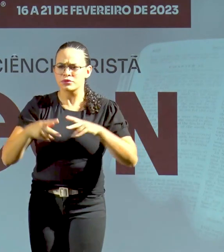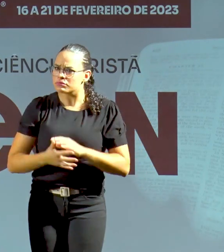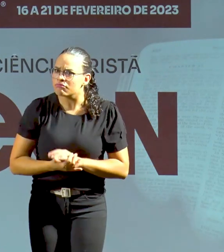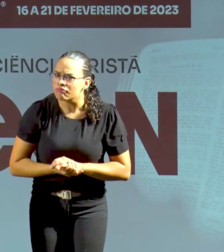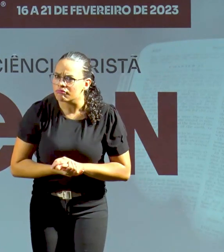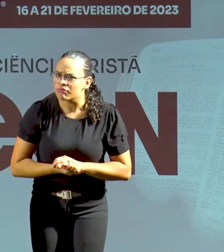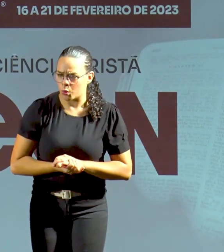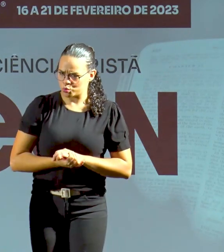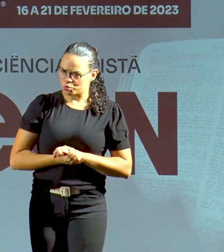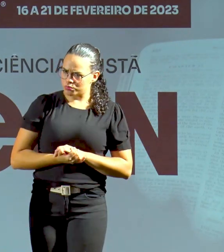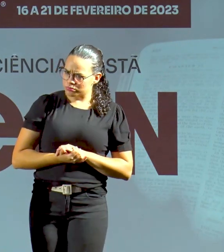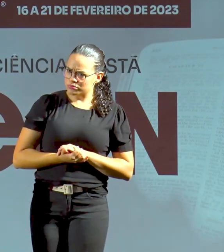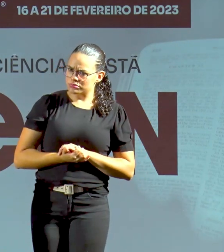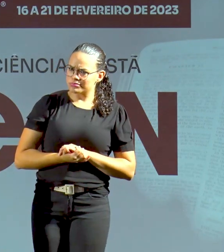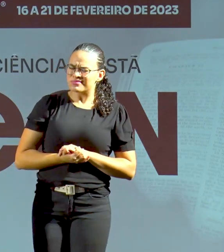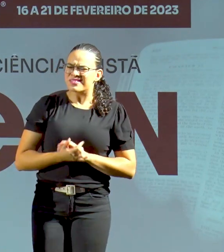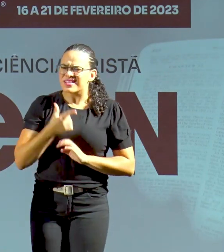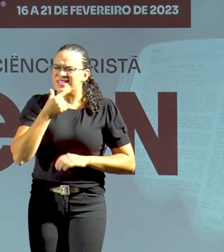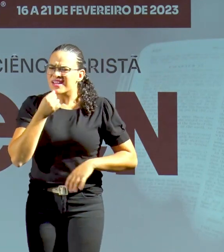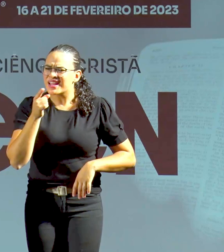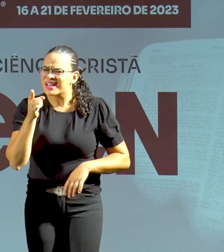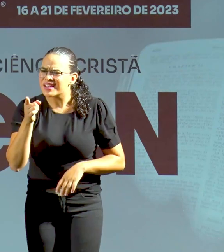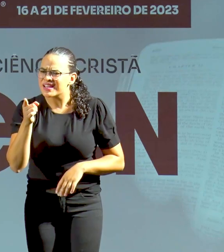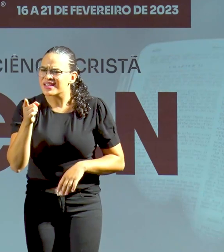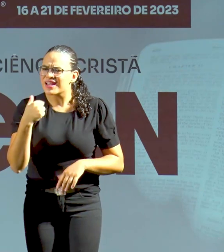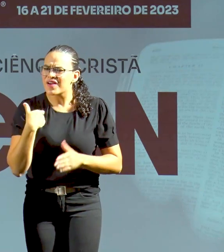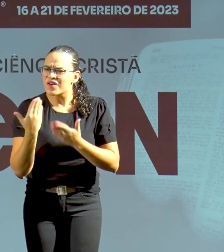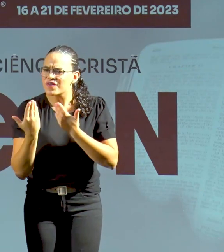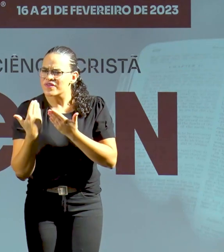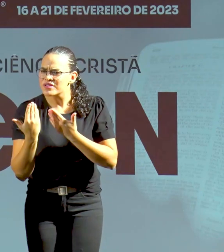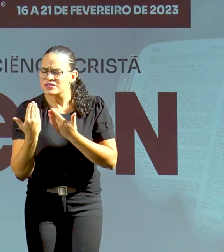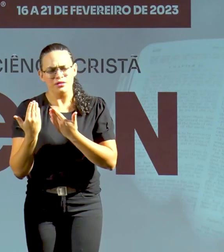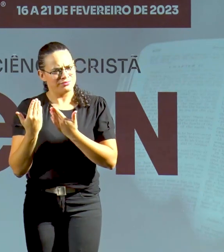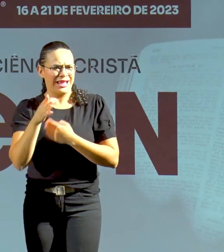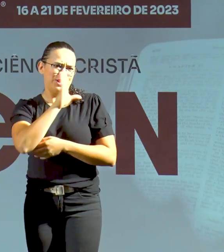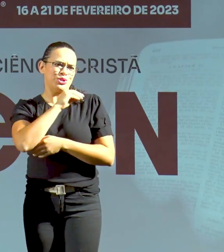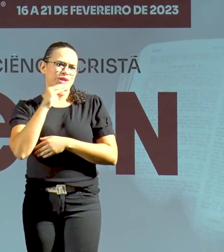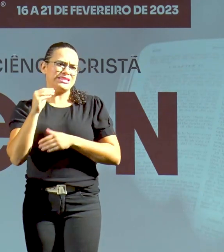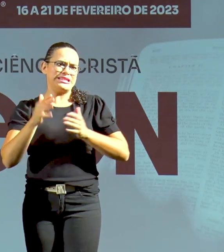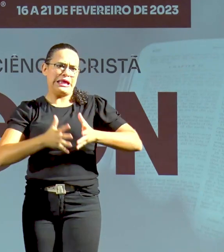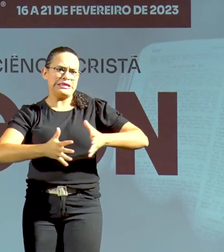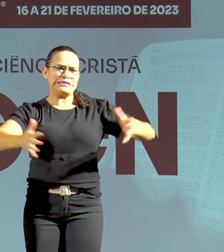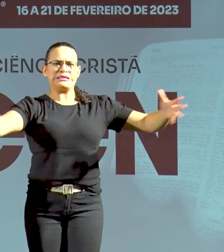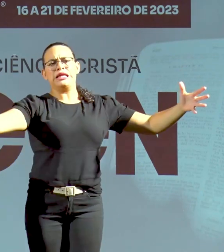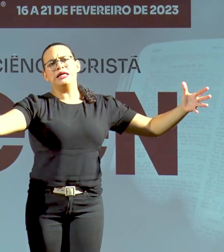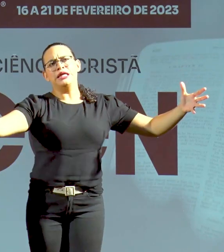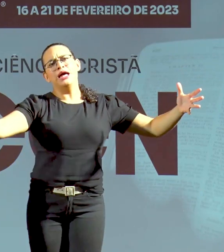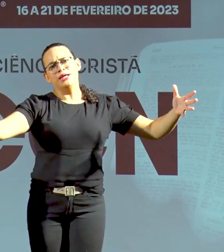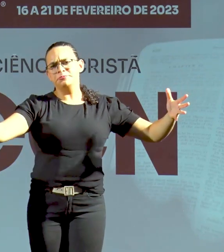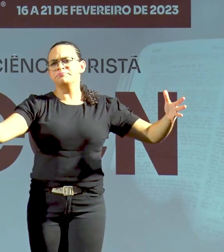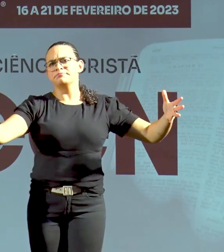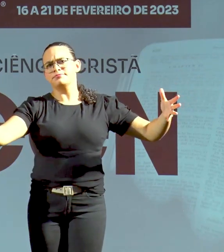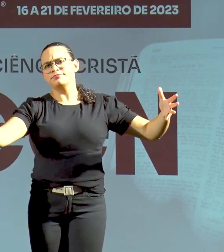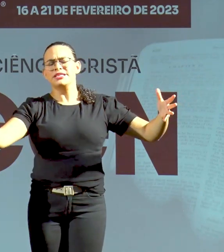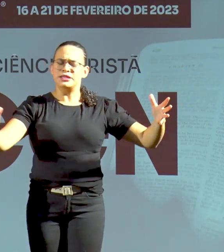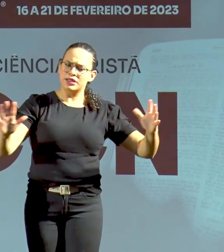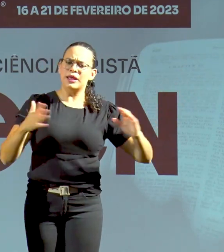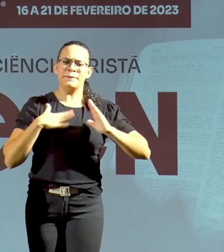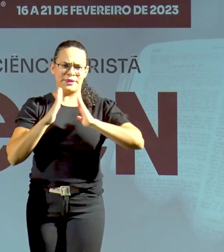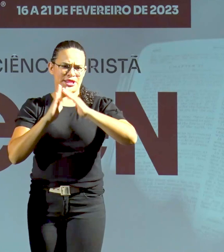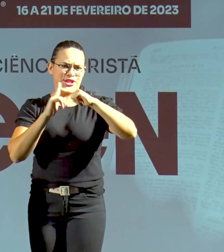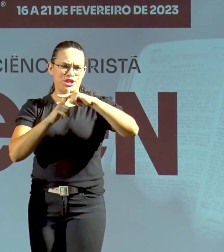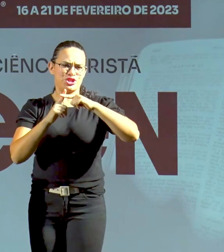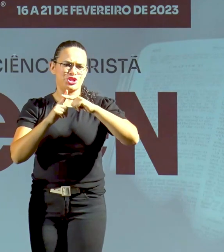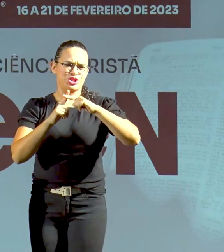eu vi o menino falei assim mas esse menino o nosso grupo de adolescente é muito grande grande assim né a nossa igreja é uma Igreja